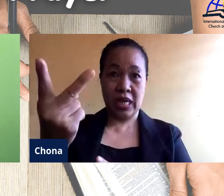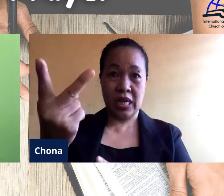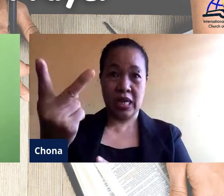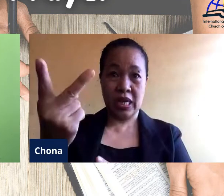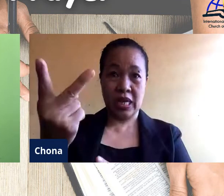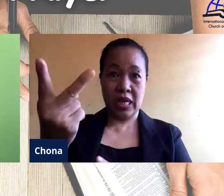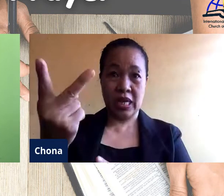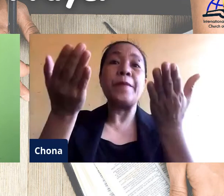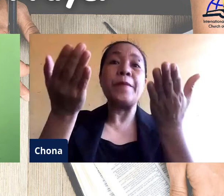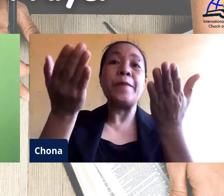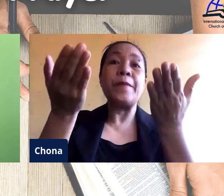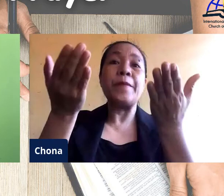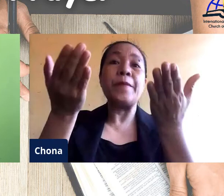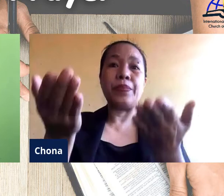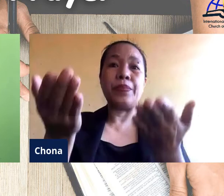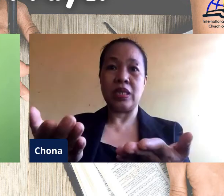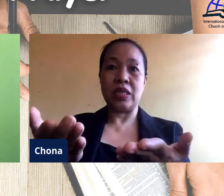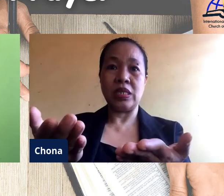para